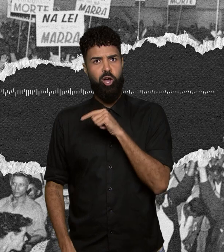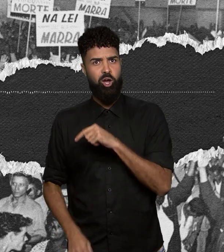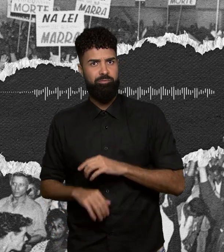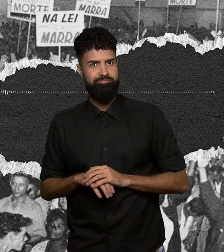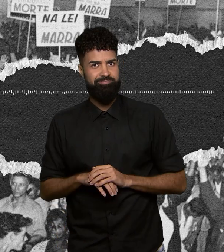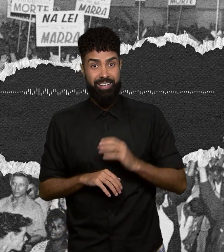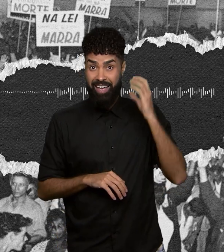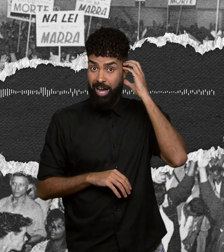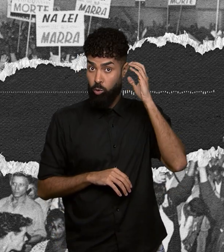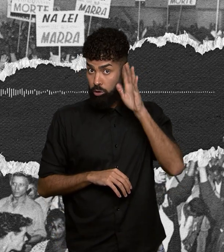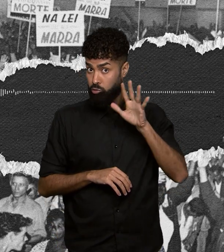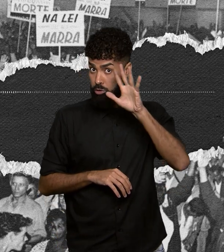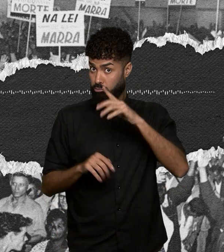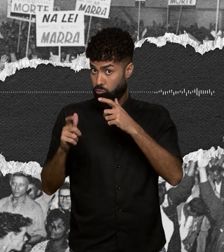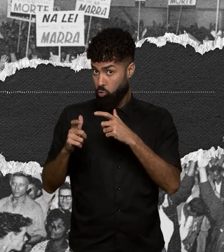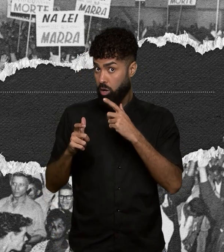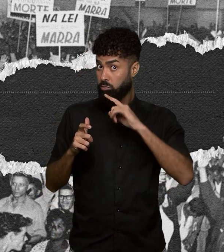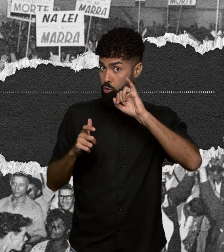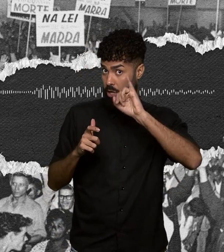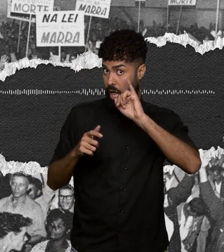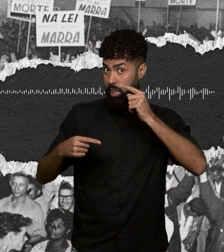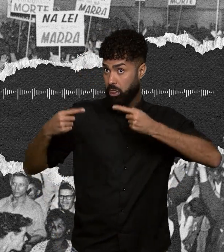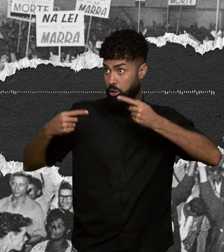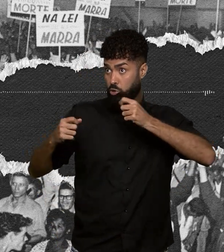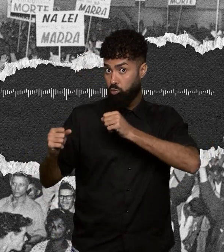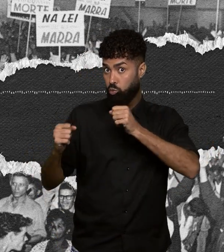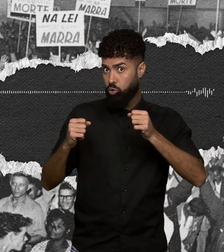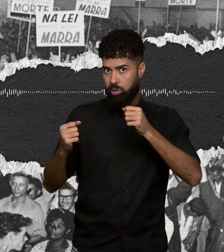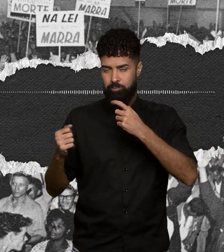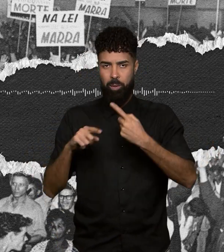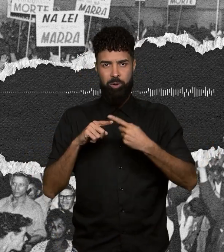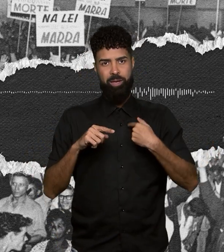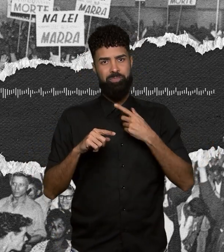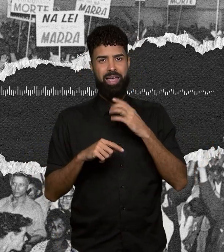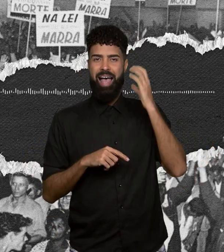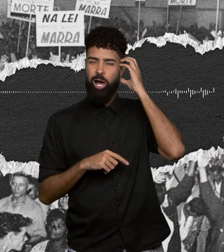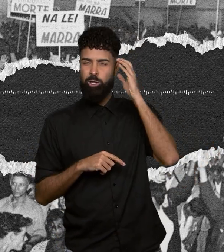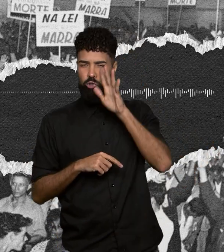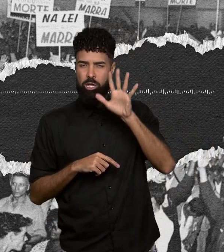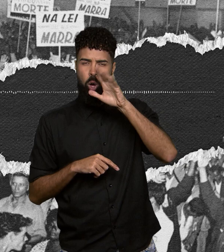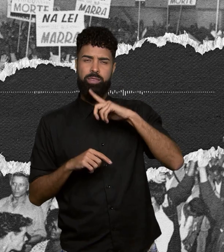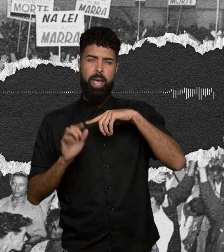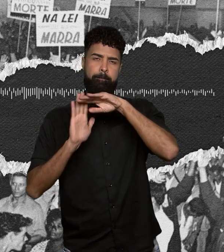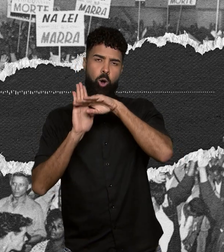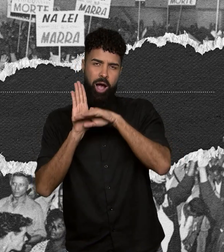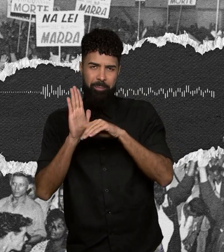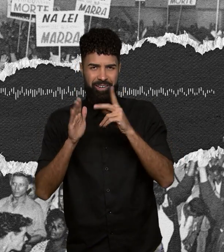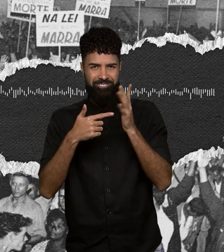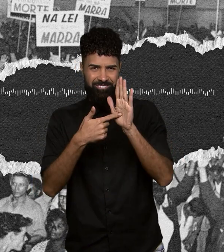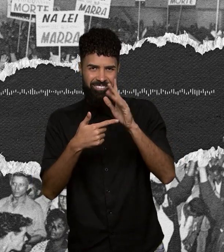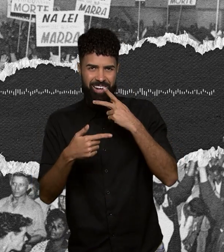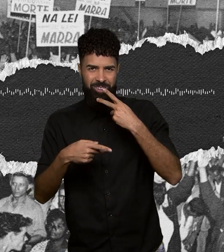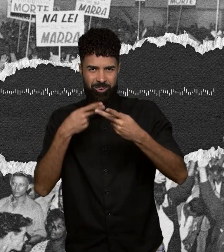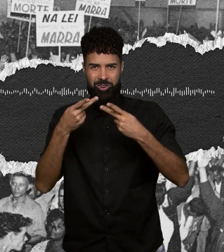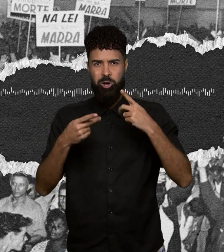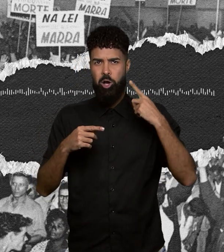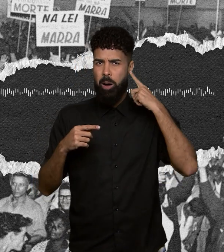Nacional foi um Palco simbólico dessa Disputa se de um lado a emissora tinha programas como que a gente